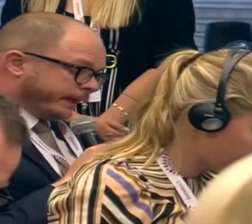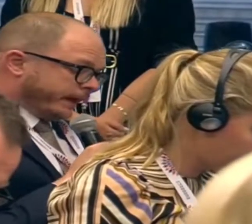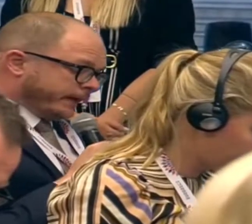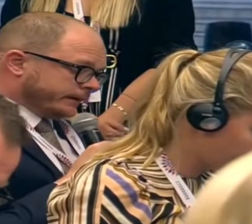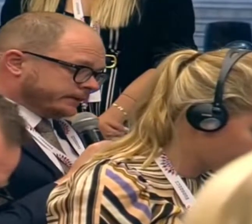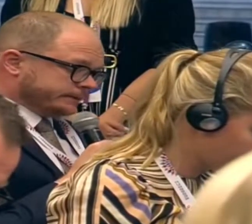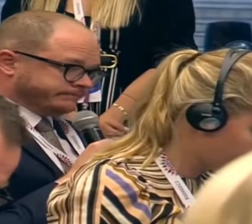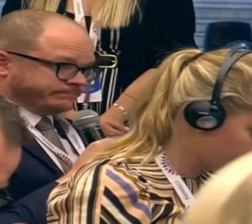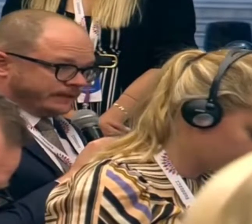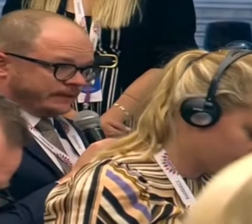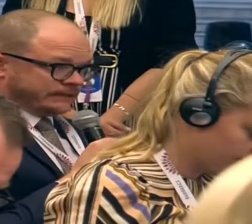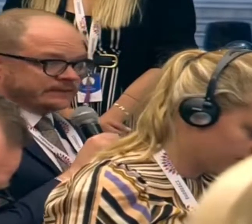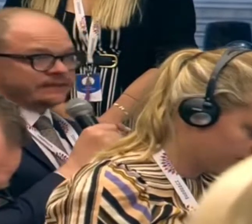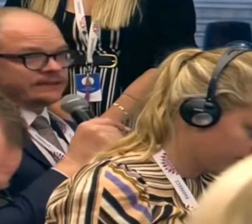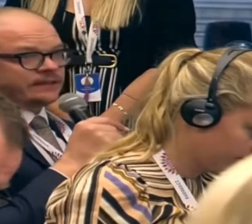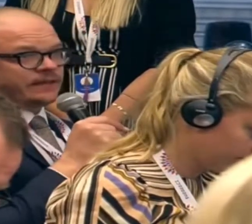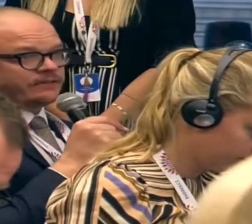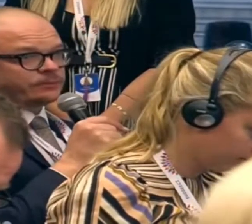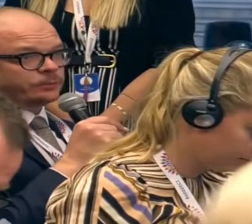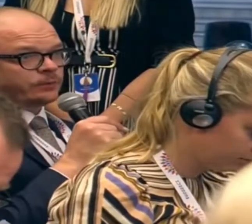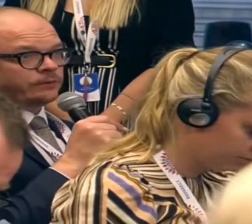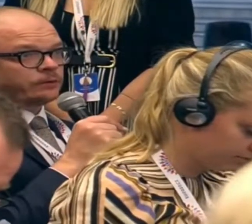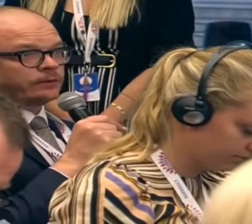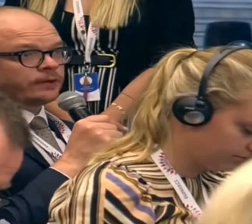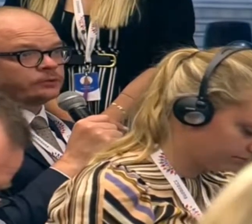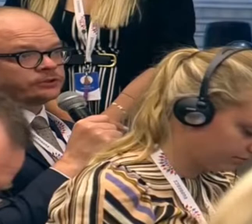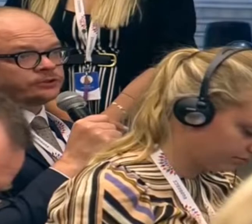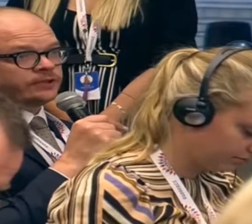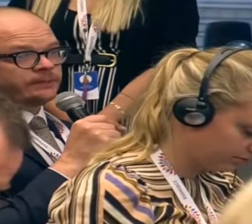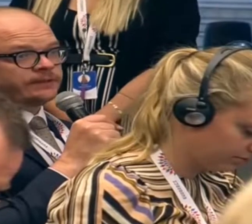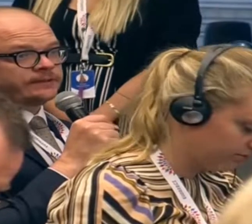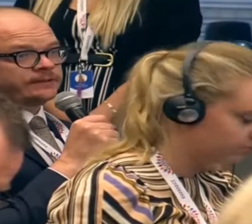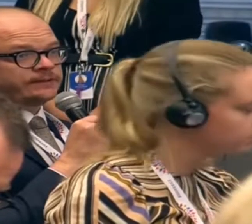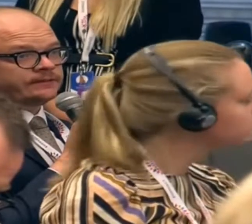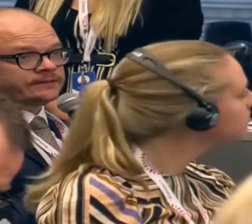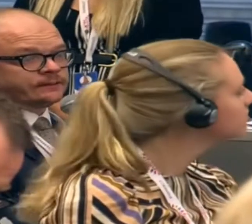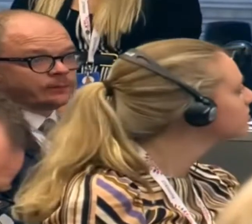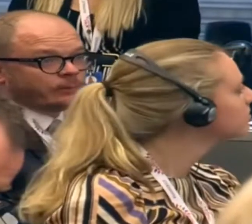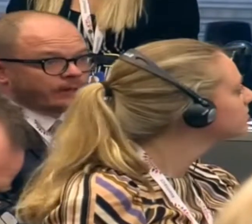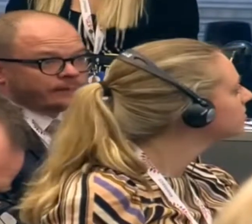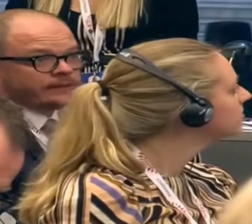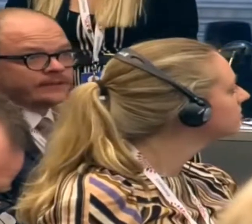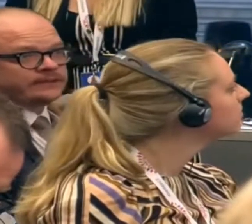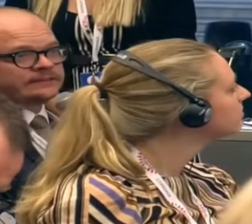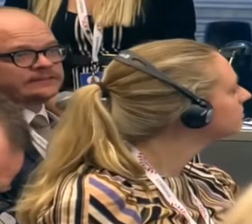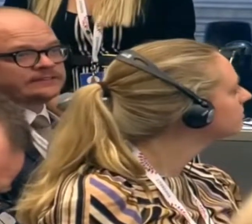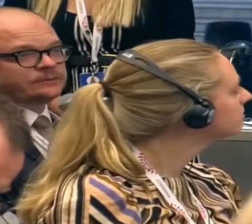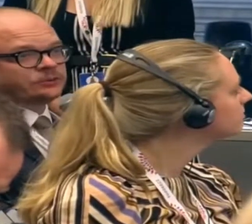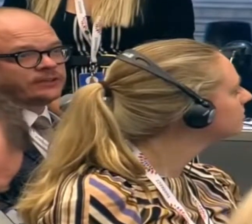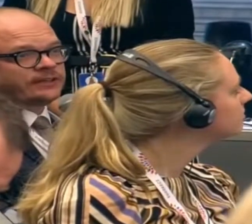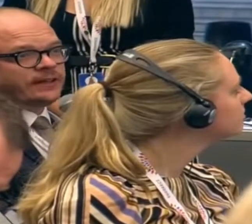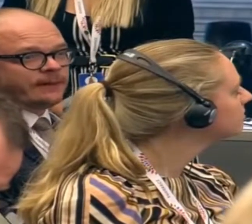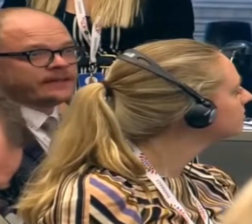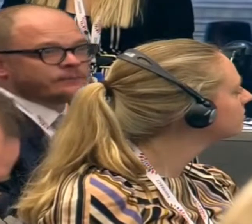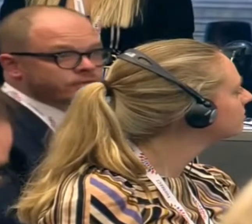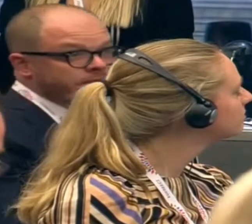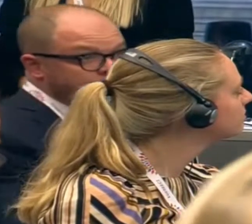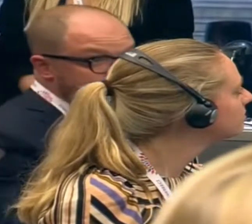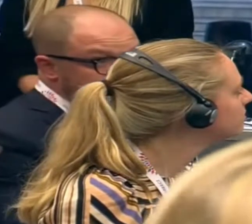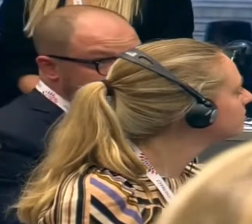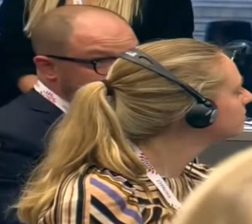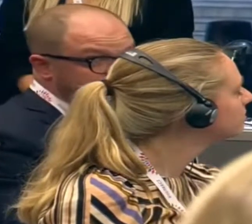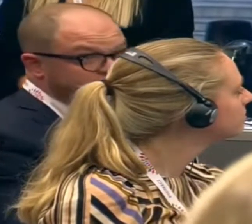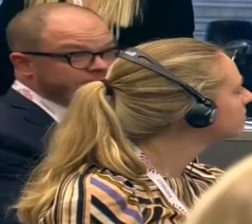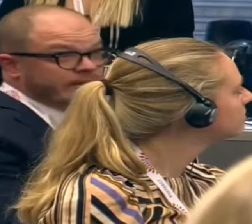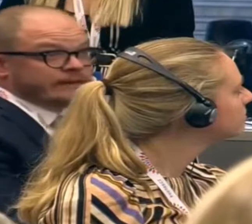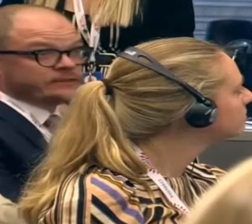že ty státy, které nejvíc podporovaly Ukrajinu, začínají mít vlastně problémy s tím, že nemají možná